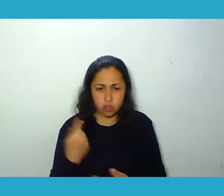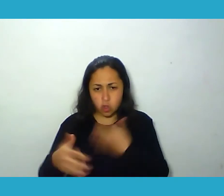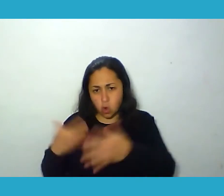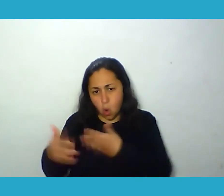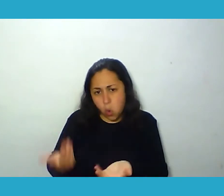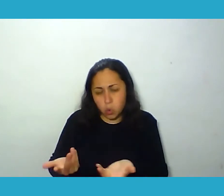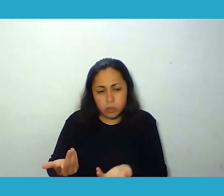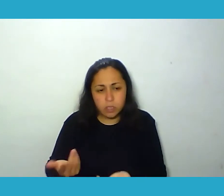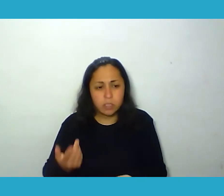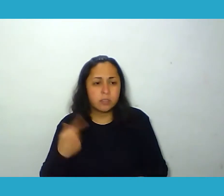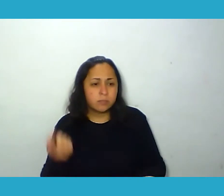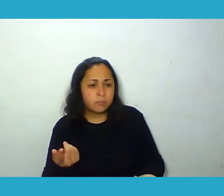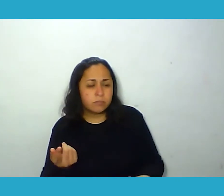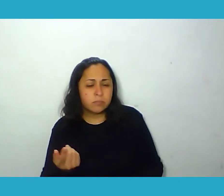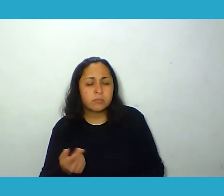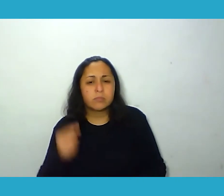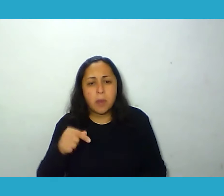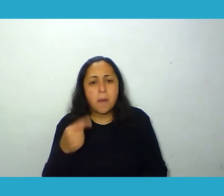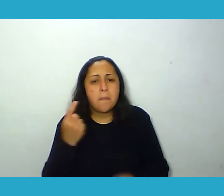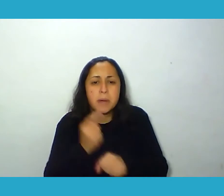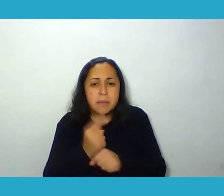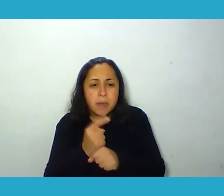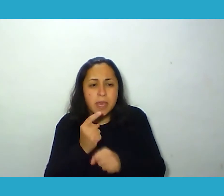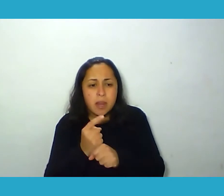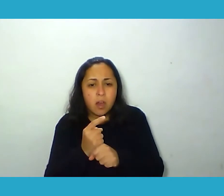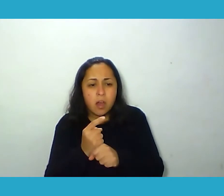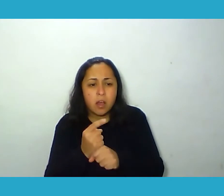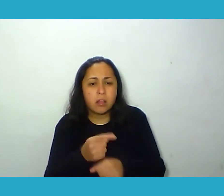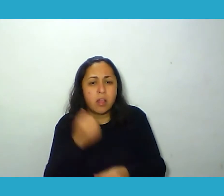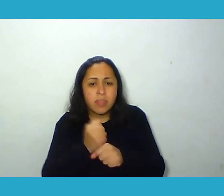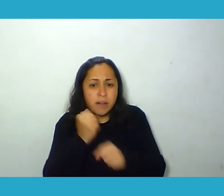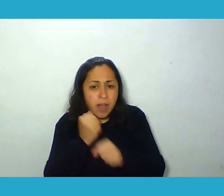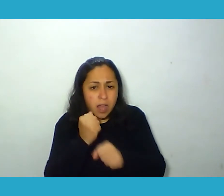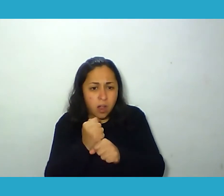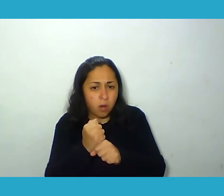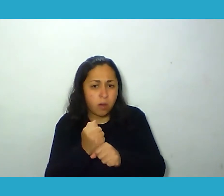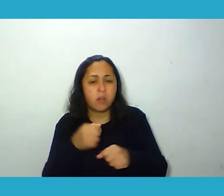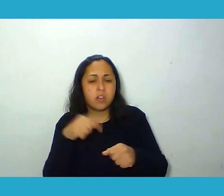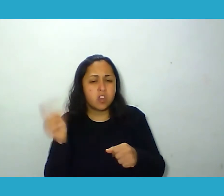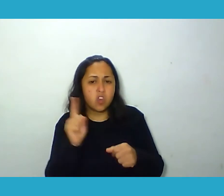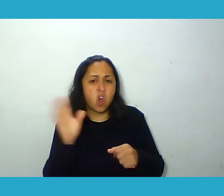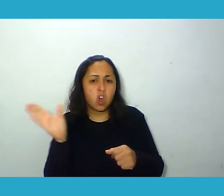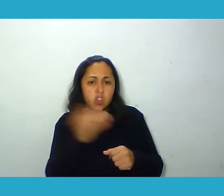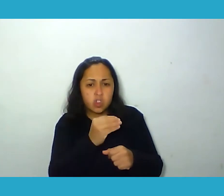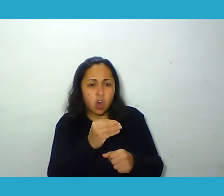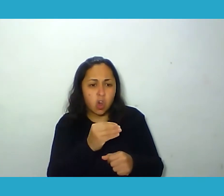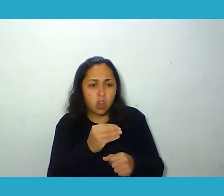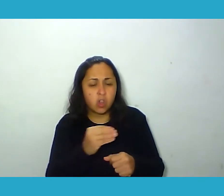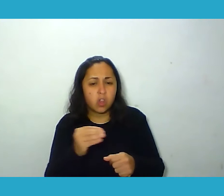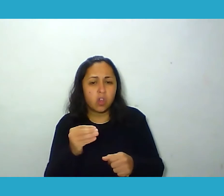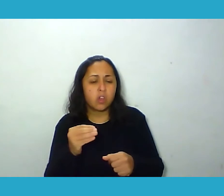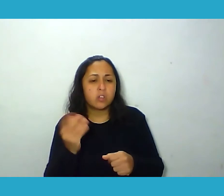Sería interesante que el amor al nacido y criado se empiece por poner en la carne y trabajar para ellos. Y no todo el Valle de